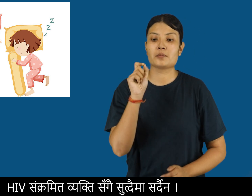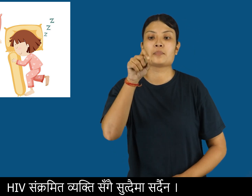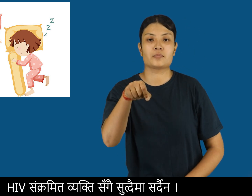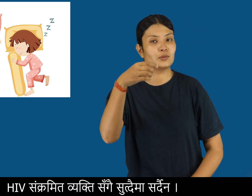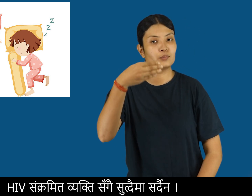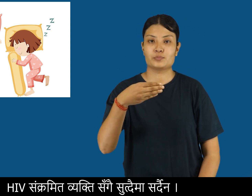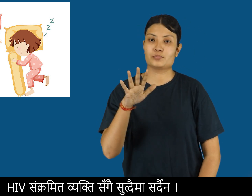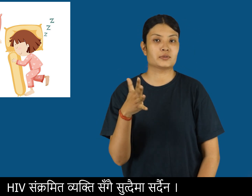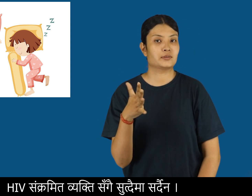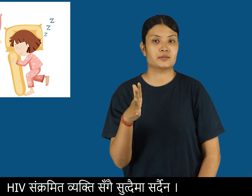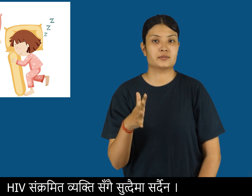व्यक्तिसँगै सुत्दैमा सर्दैन।